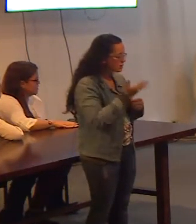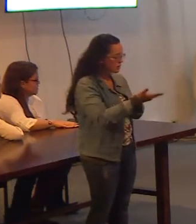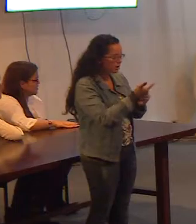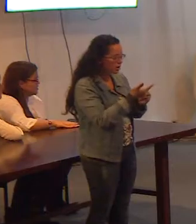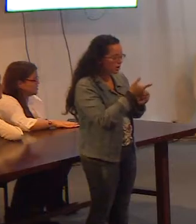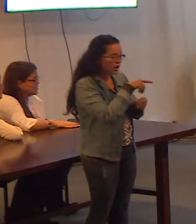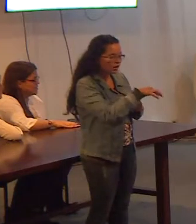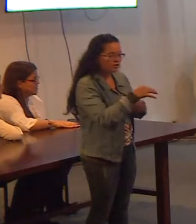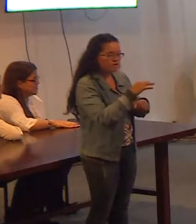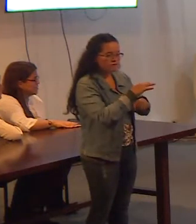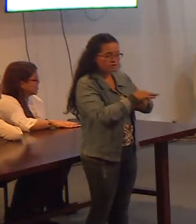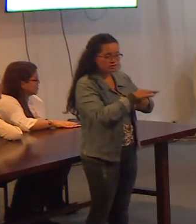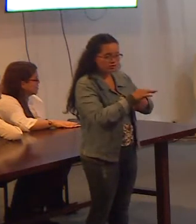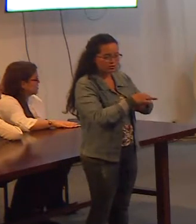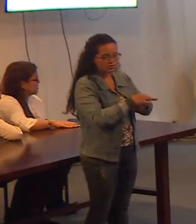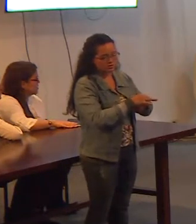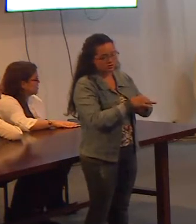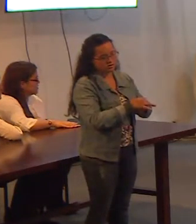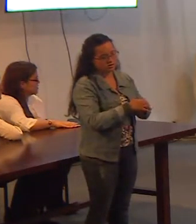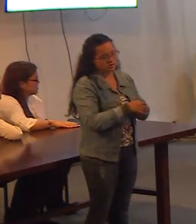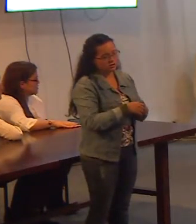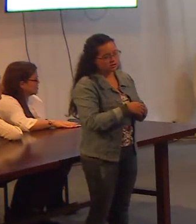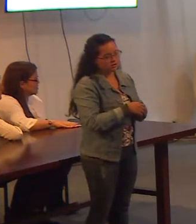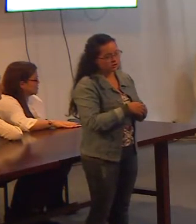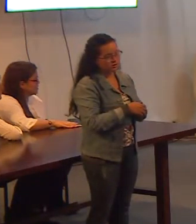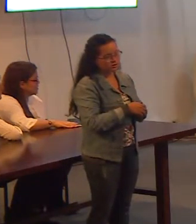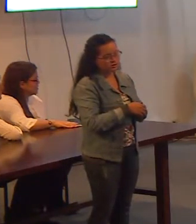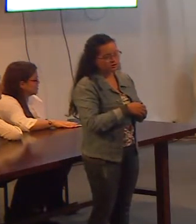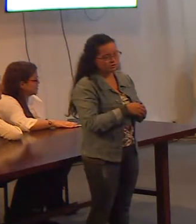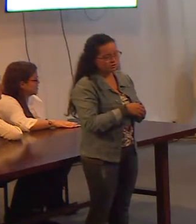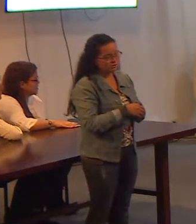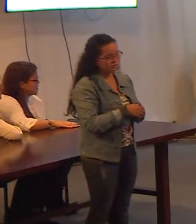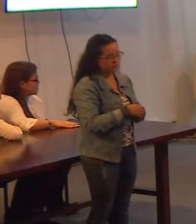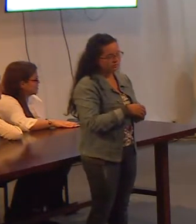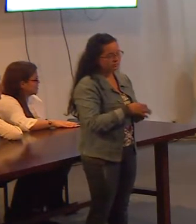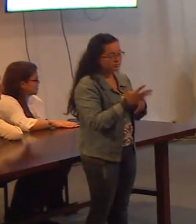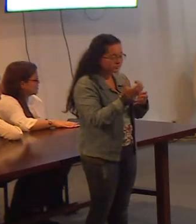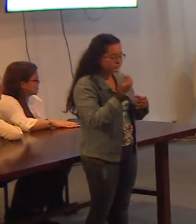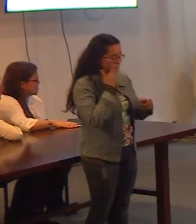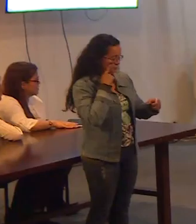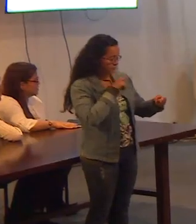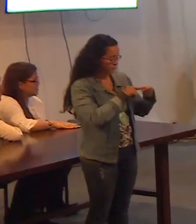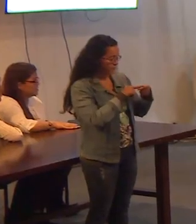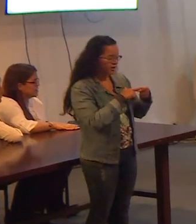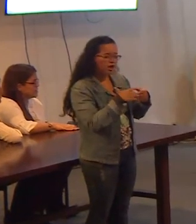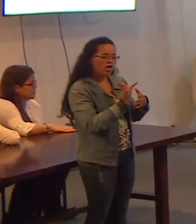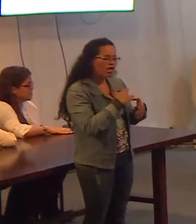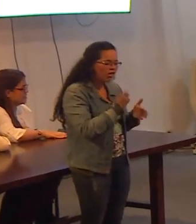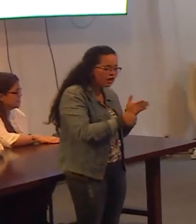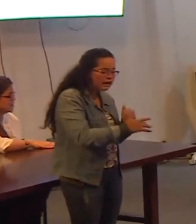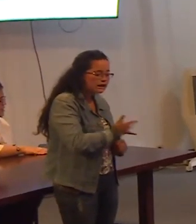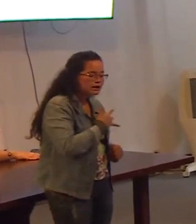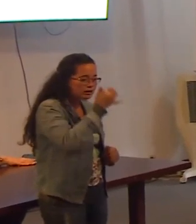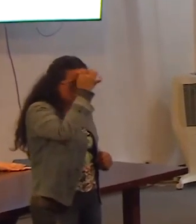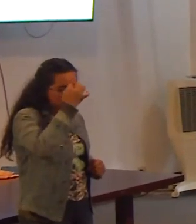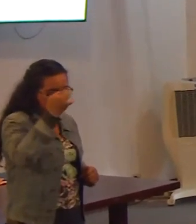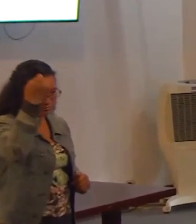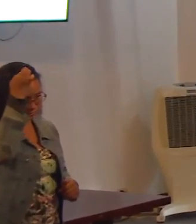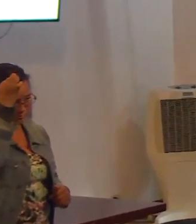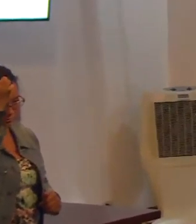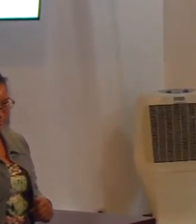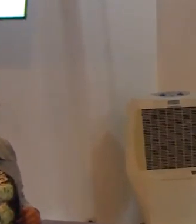y Futura. ¿Esto qué quiere decir? Pues aquí queríamos como que centrarnos más en lo que ellos sentían los profesionales y por eso aquí